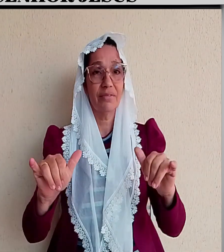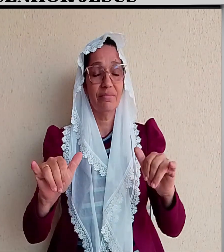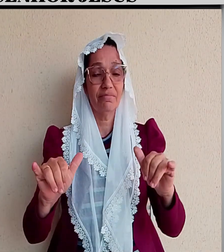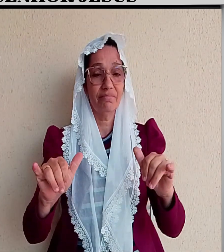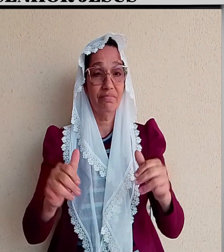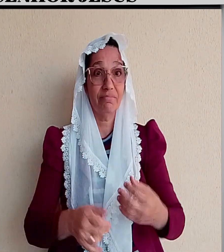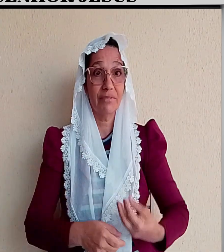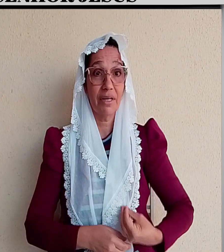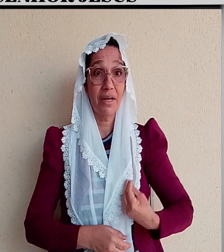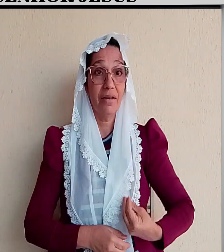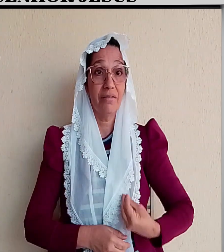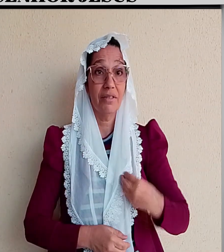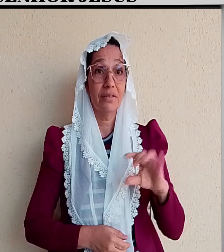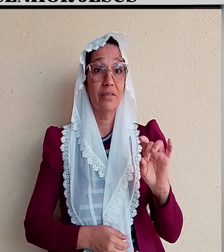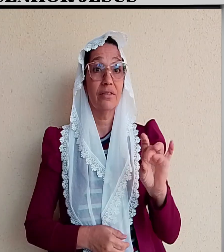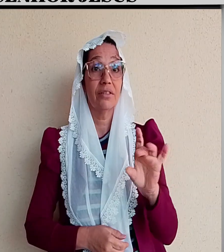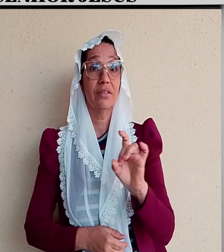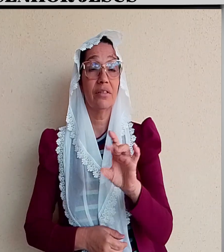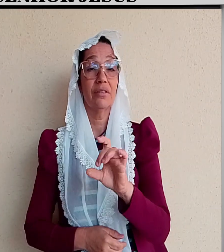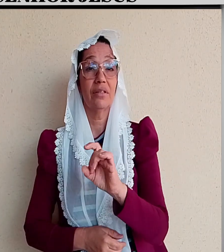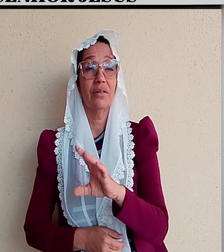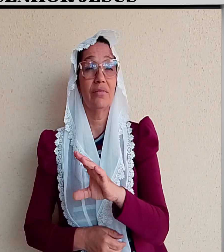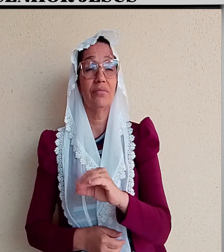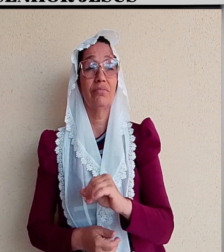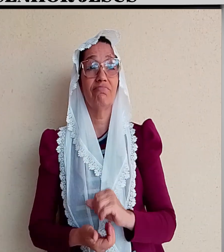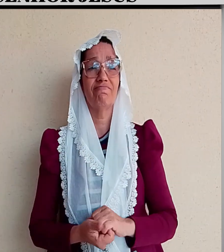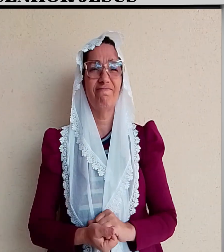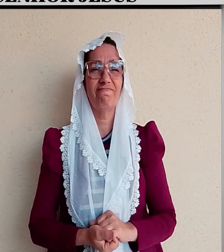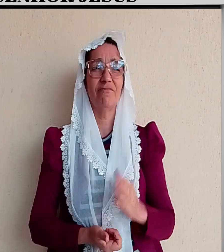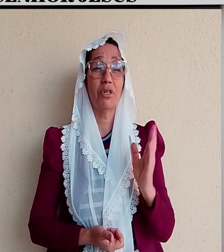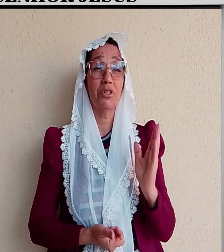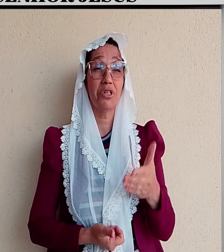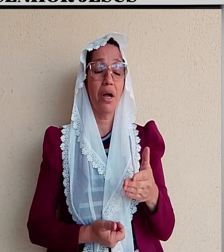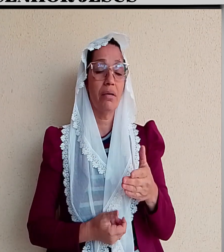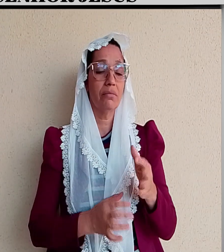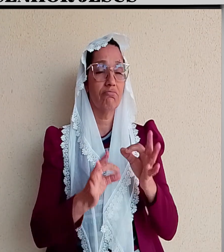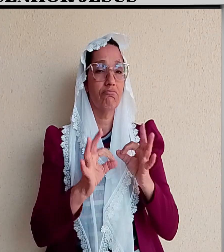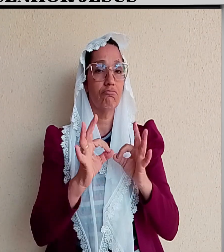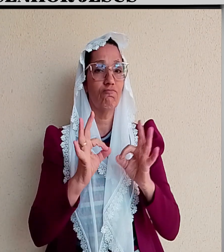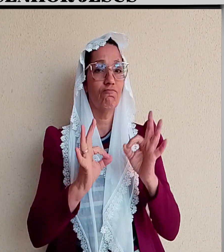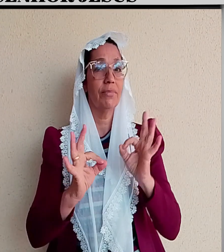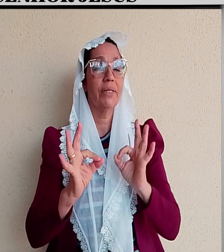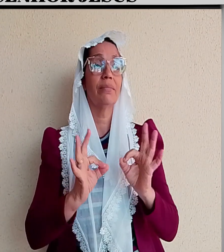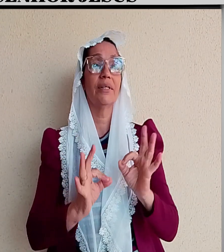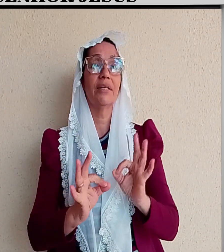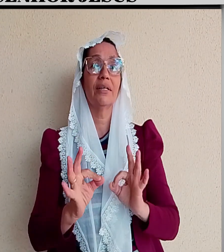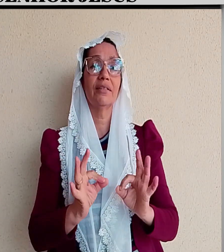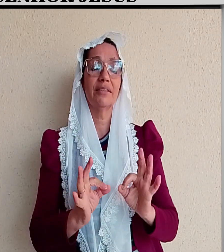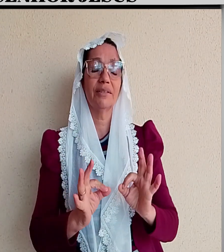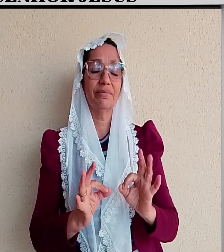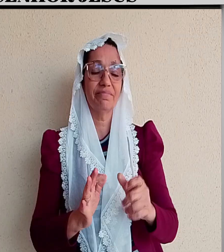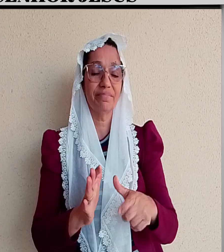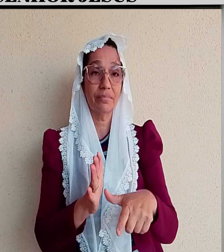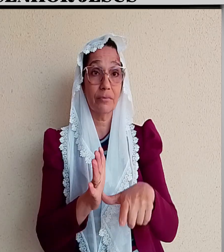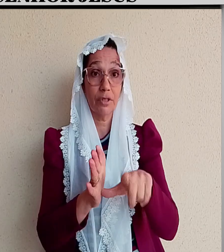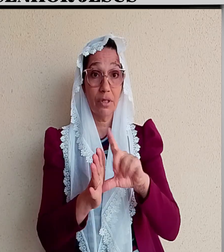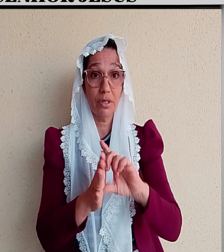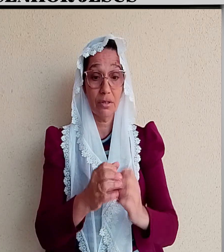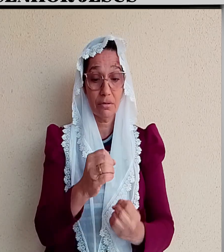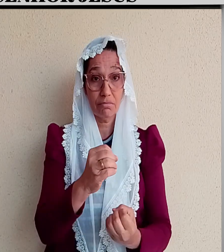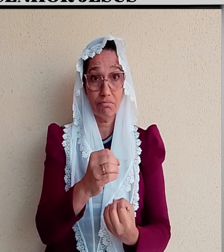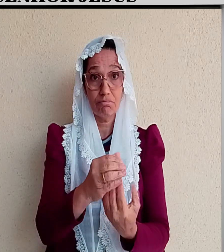todos aqueles a qual se reúnem. Aleluia. Alguém prestou o serviço a mim para se reunir. Glória a Jesus. E o Senhor